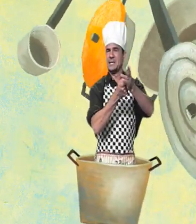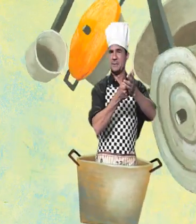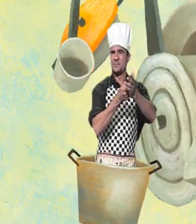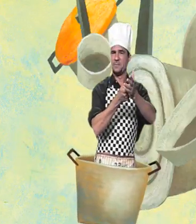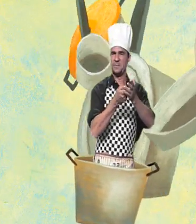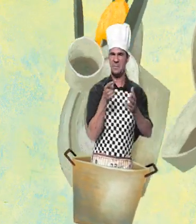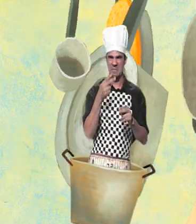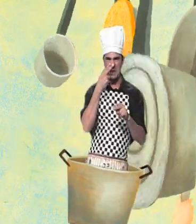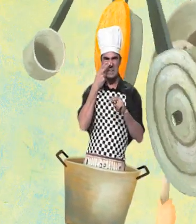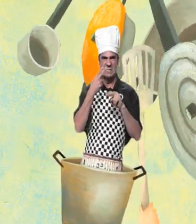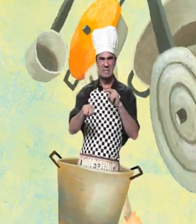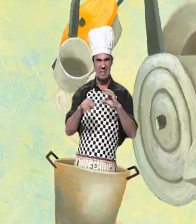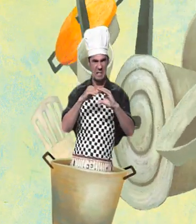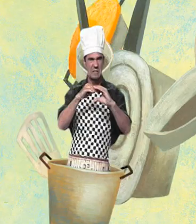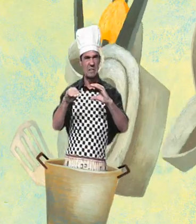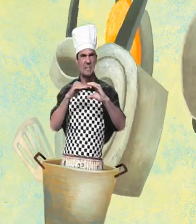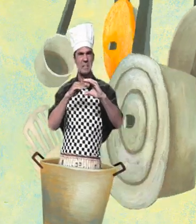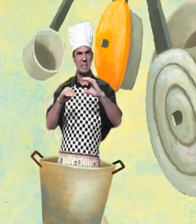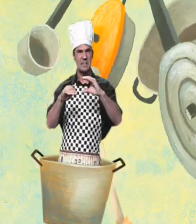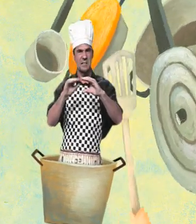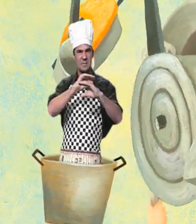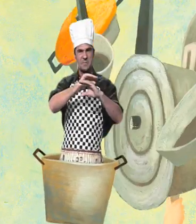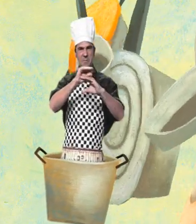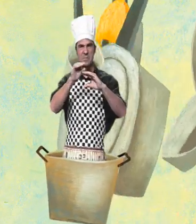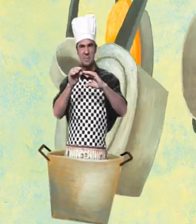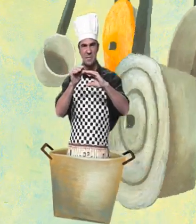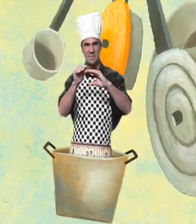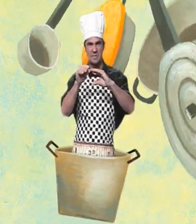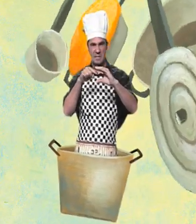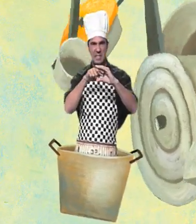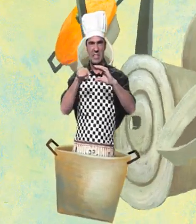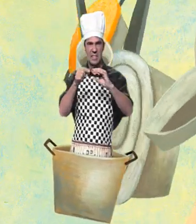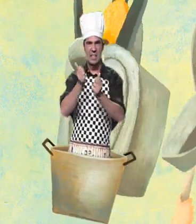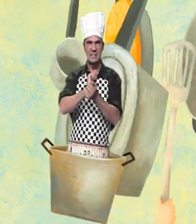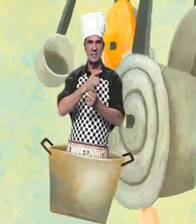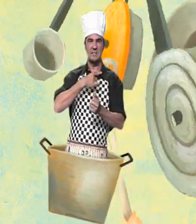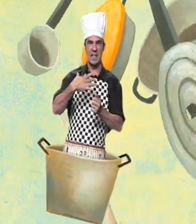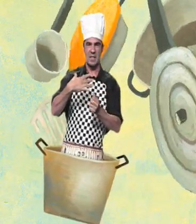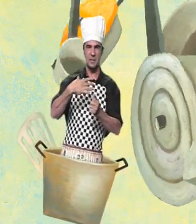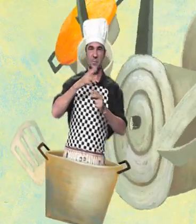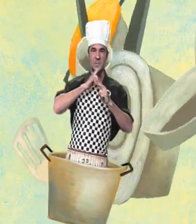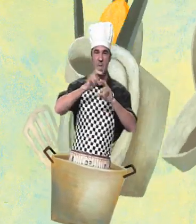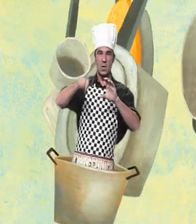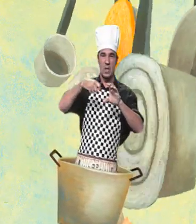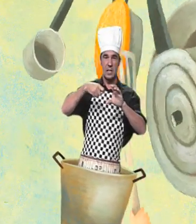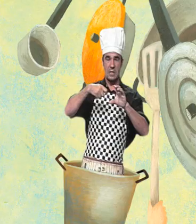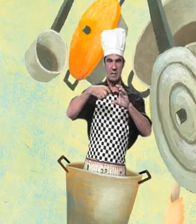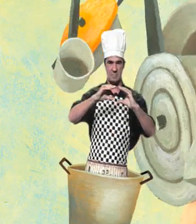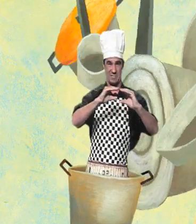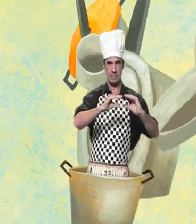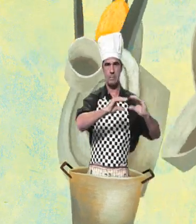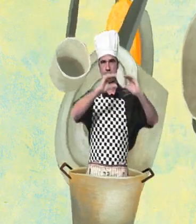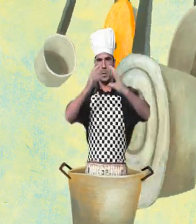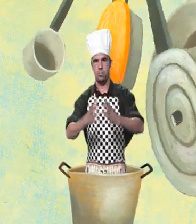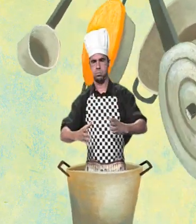Xim, Xim, Xim! Va ficar la seva estranya lasanya, feta de capes d'ensaïmades, formatge